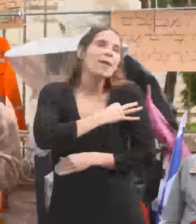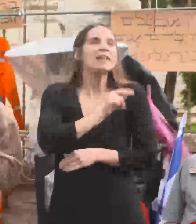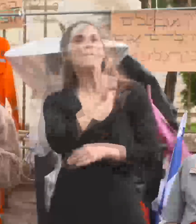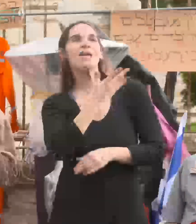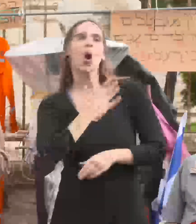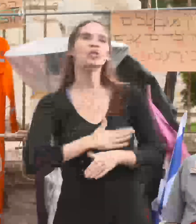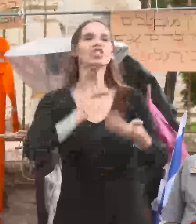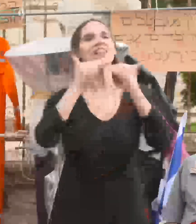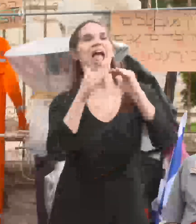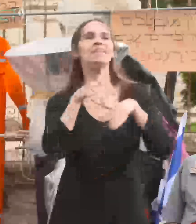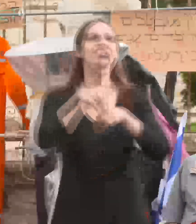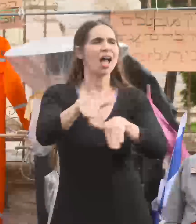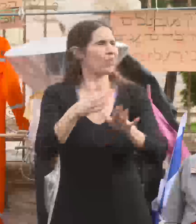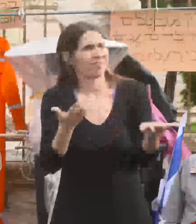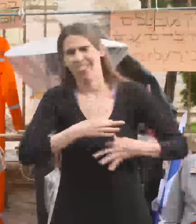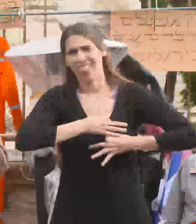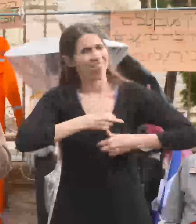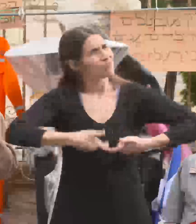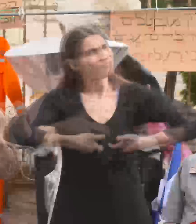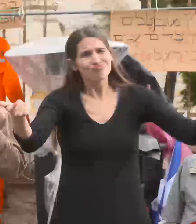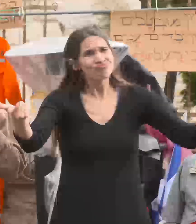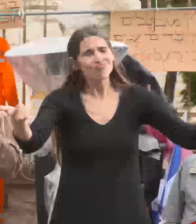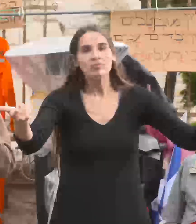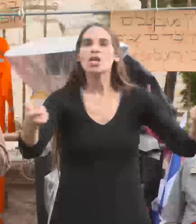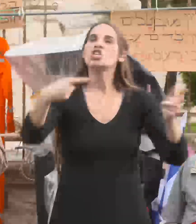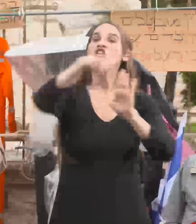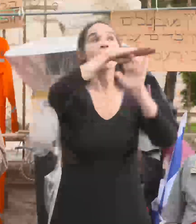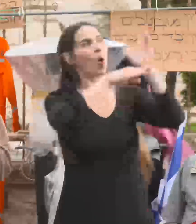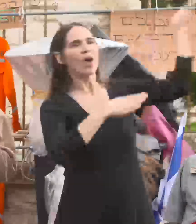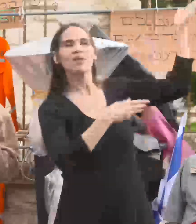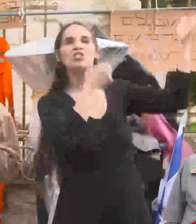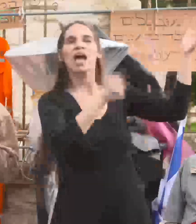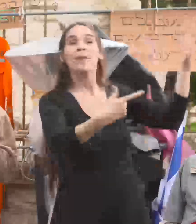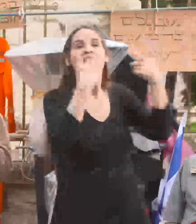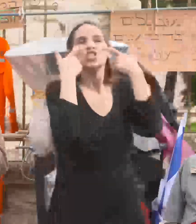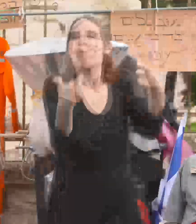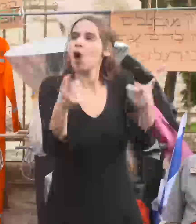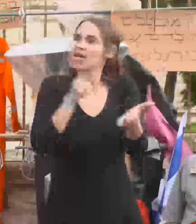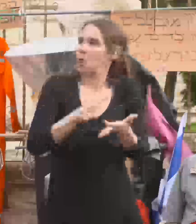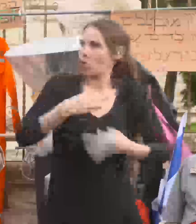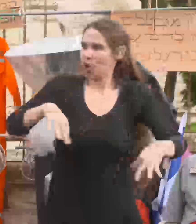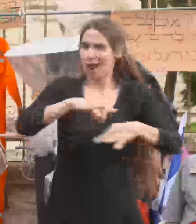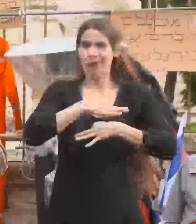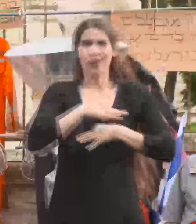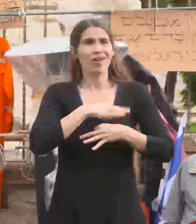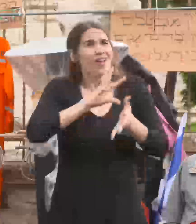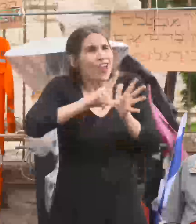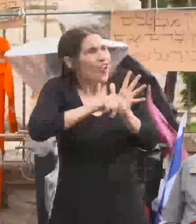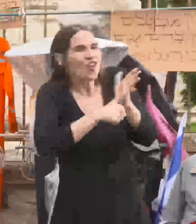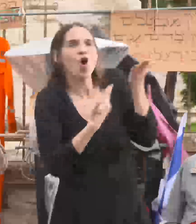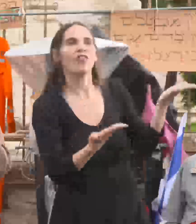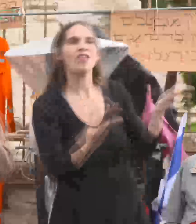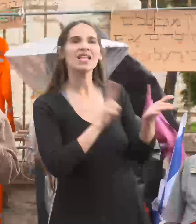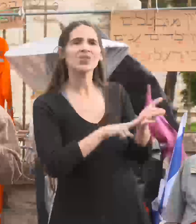רוצה שנתאם איתו צעדות. כי כשהמחוקקים שאמורים לשמור על זכויותינו גונבים מאיתנו את